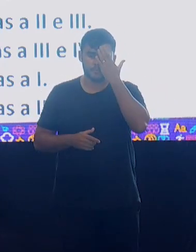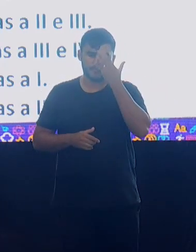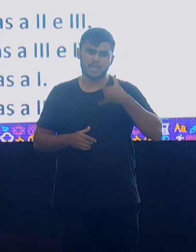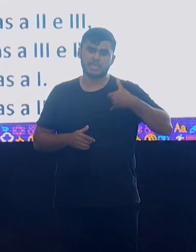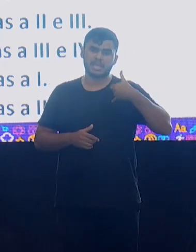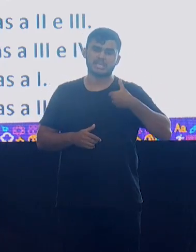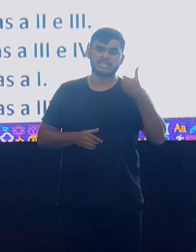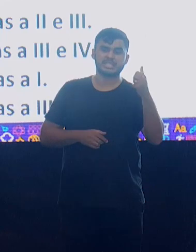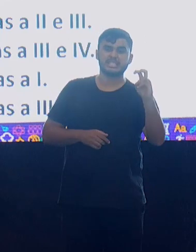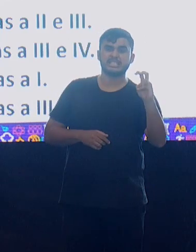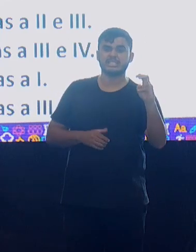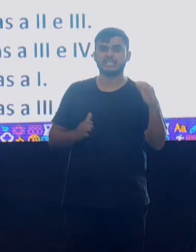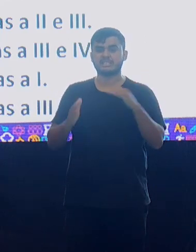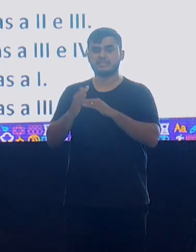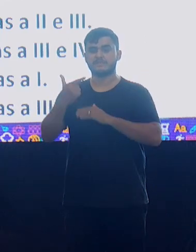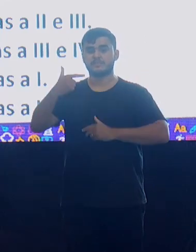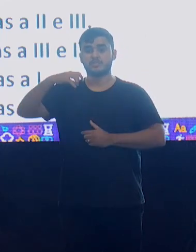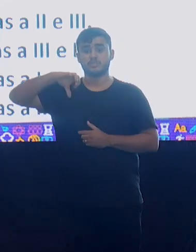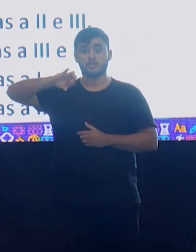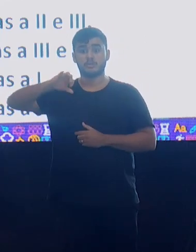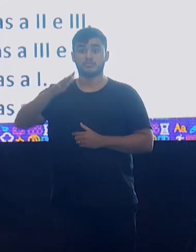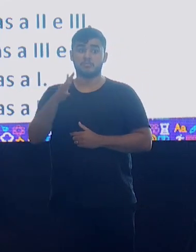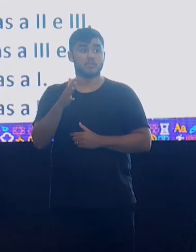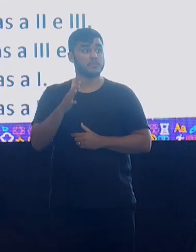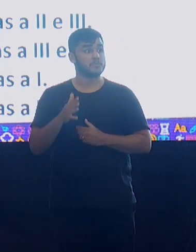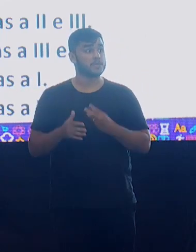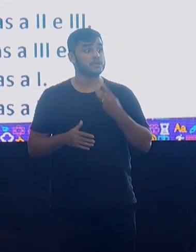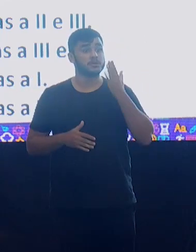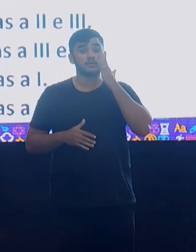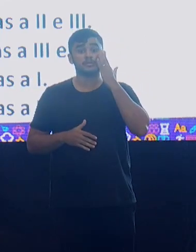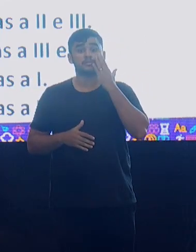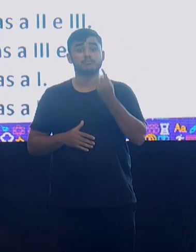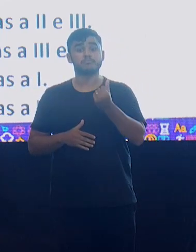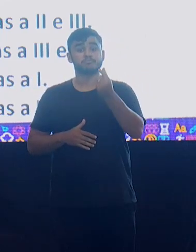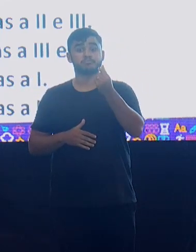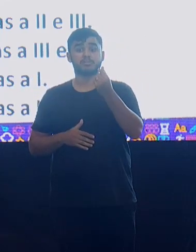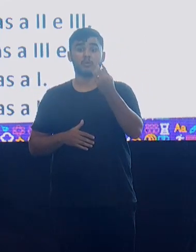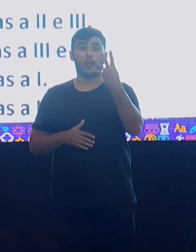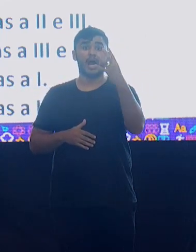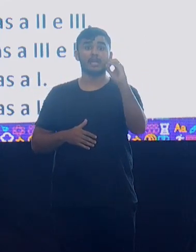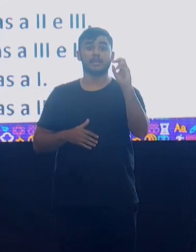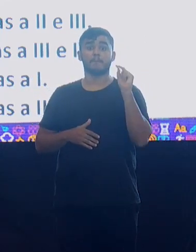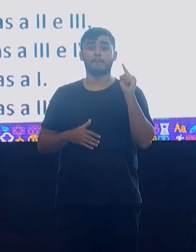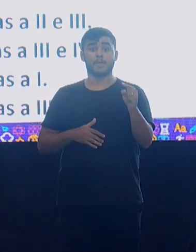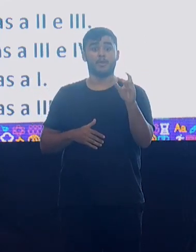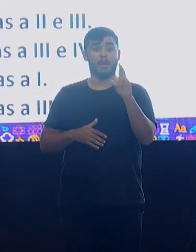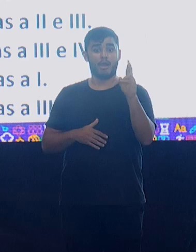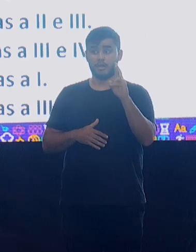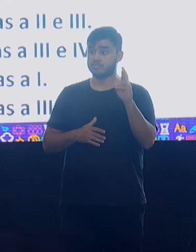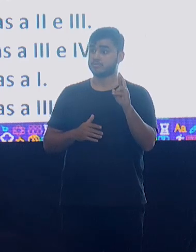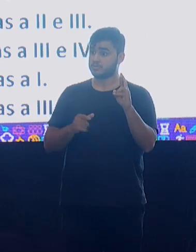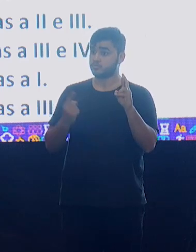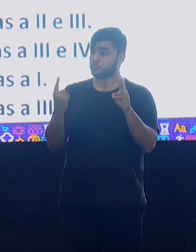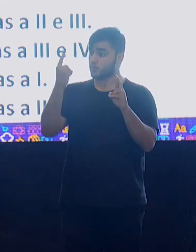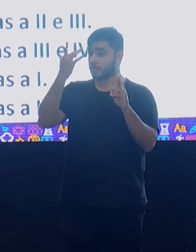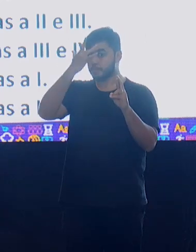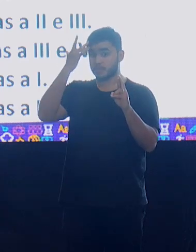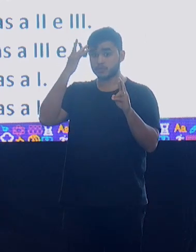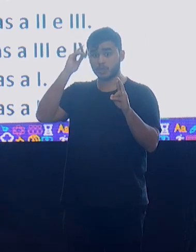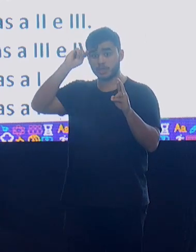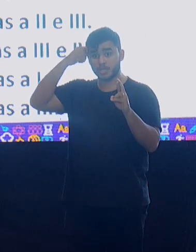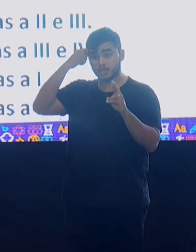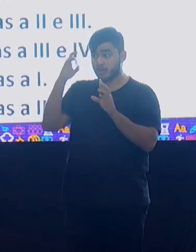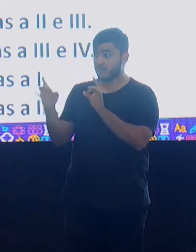25 anos de idade, era mais ou menos o preço de um carro popular. Portanto, escravo era muito caro. E as pessoas que trabalhavam com esse